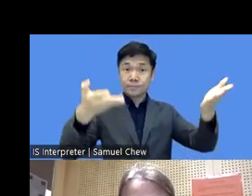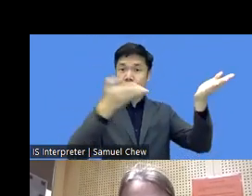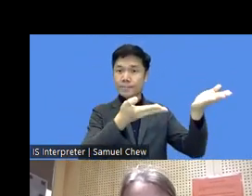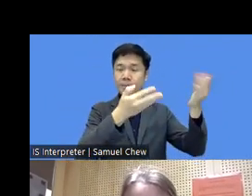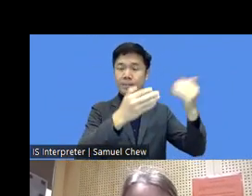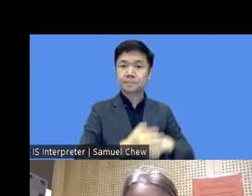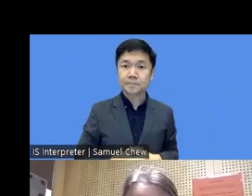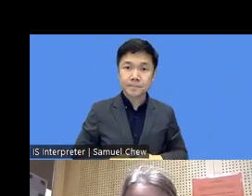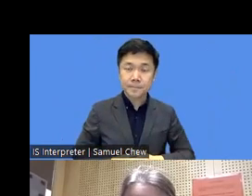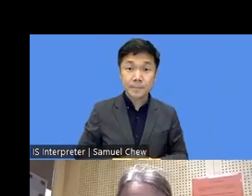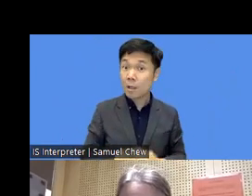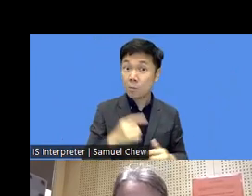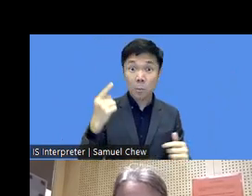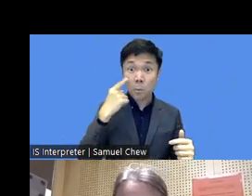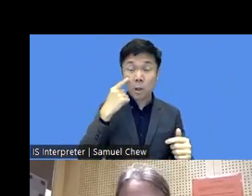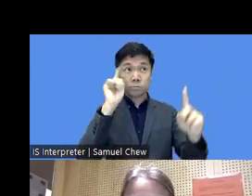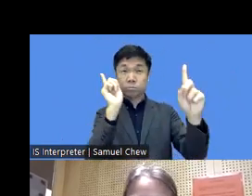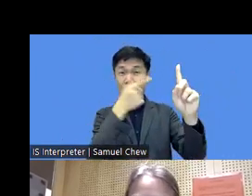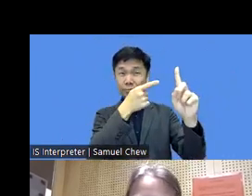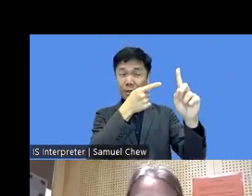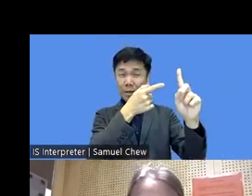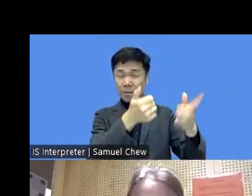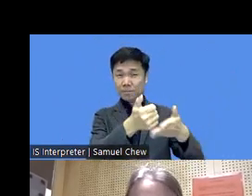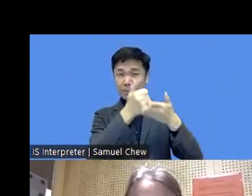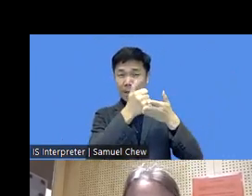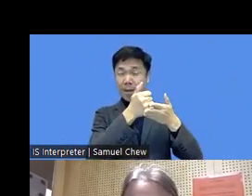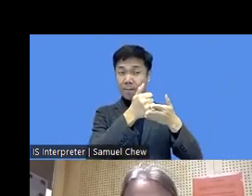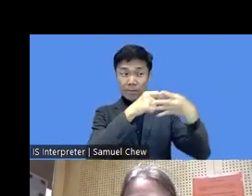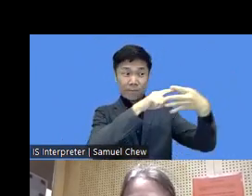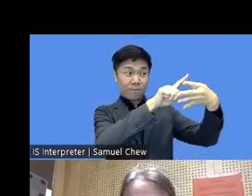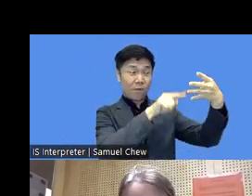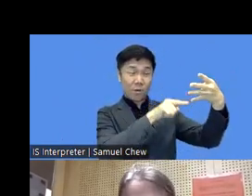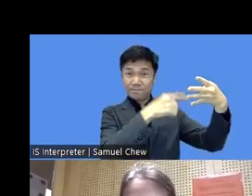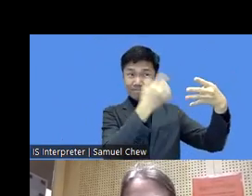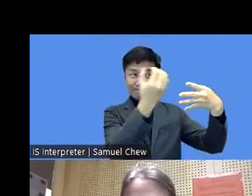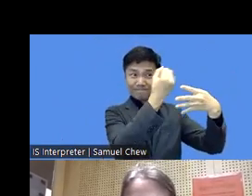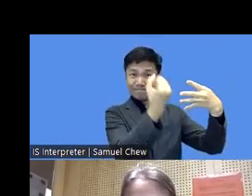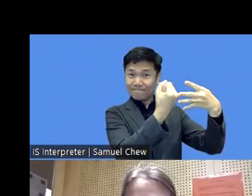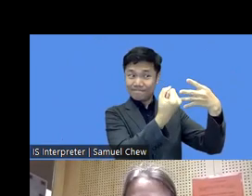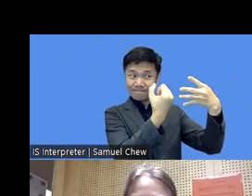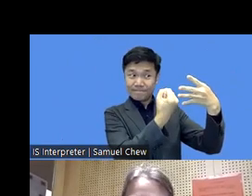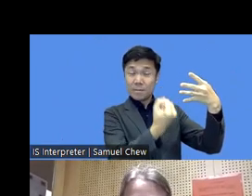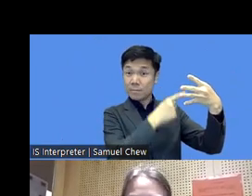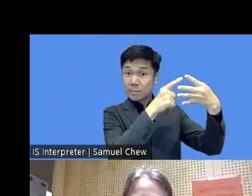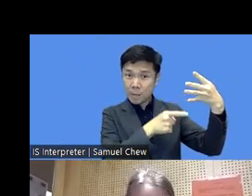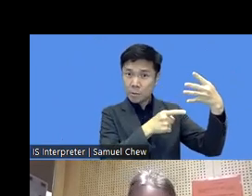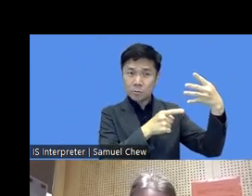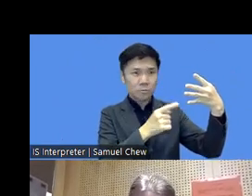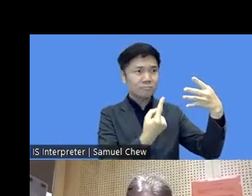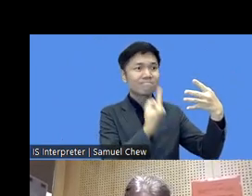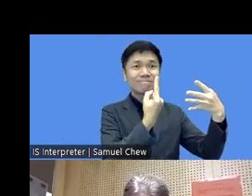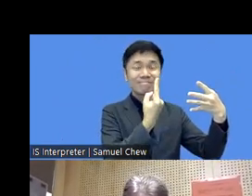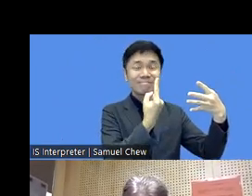privado, parlamentos, organizaciones de sociedad civil. Así que todas estas organizaciones deben tener